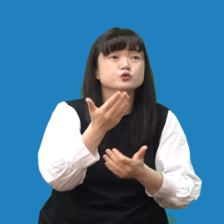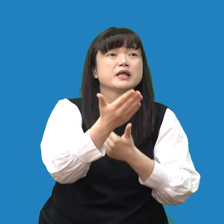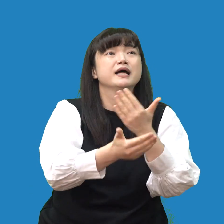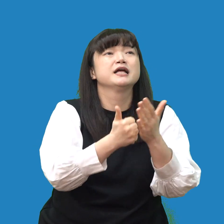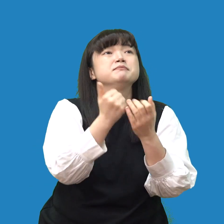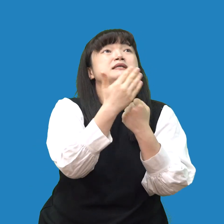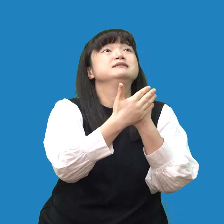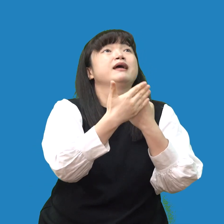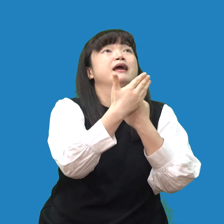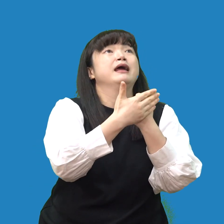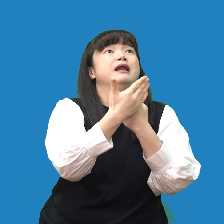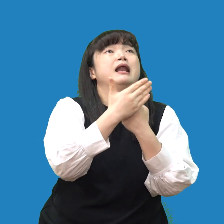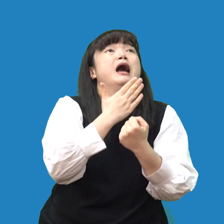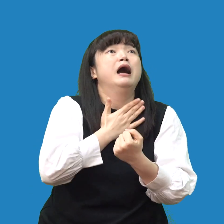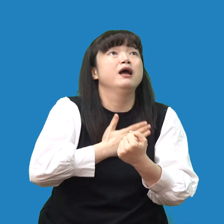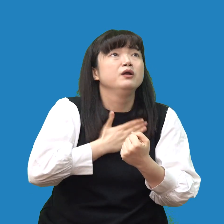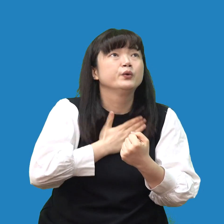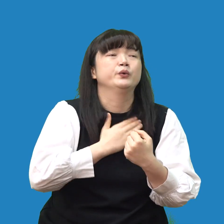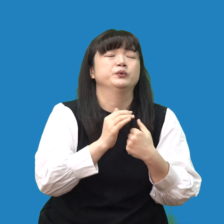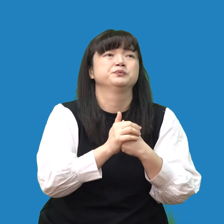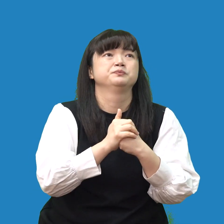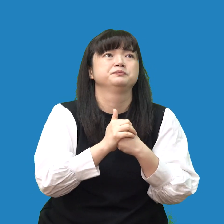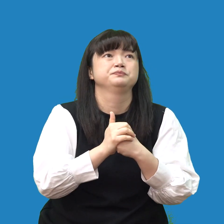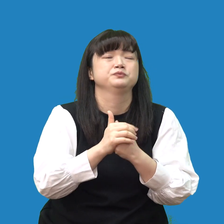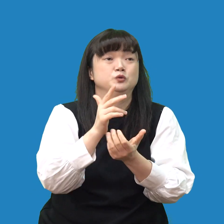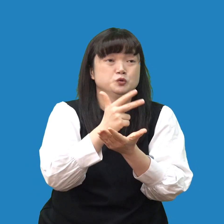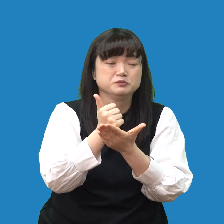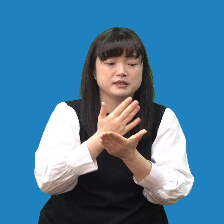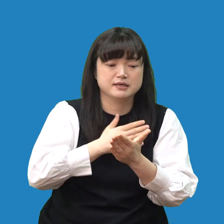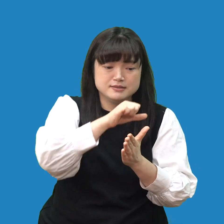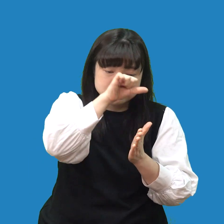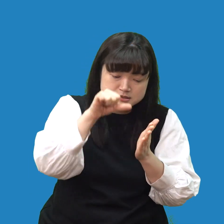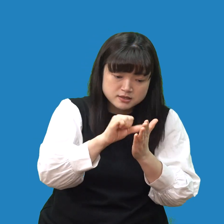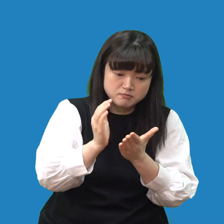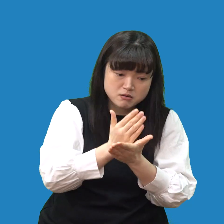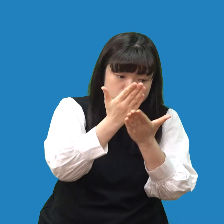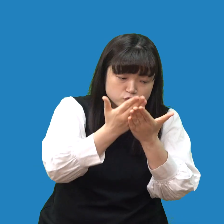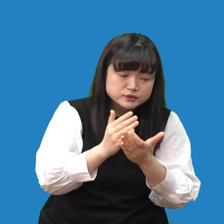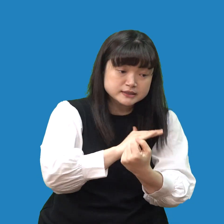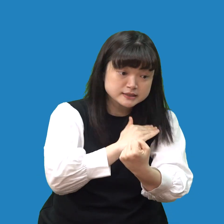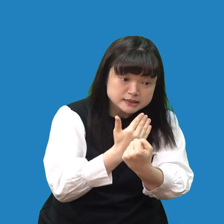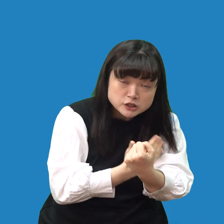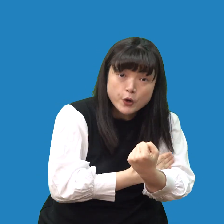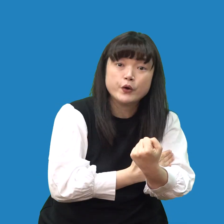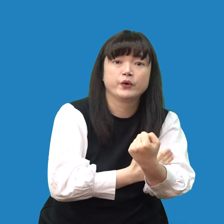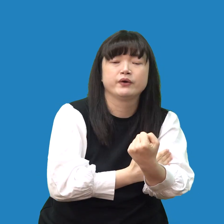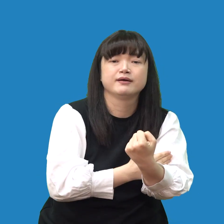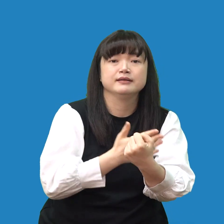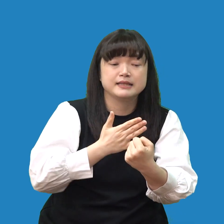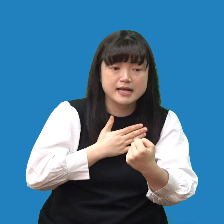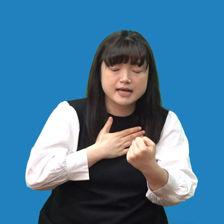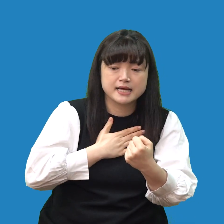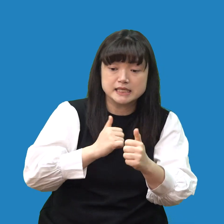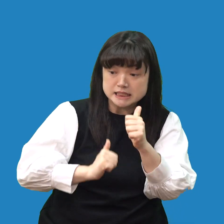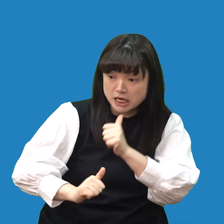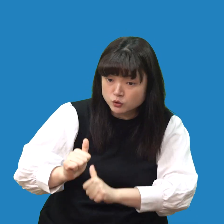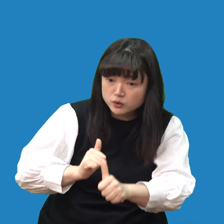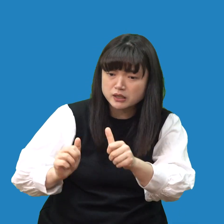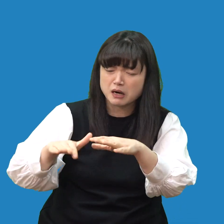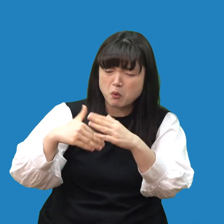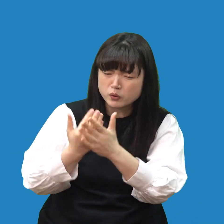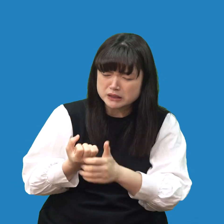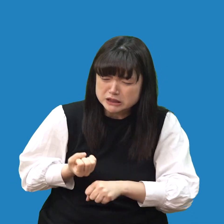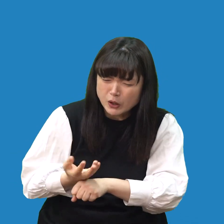그 은혜를 알고 주님이 내 인생에 베푸신 그 능력을 내가 내 자손들에게